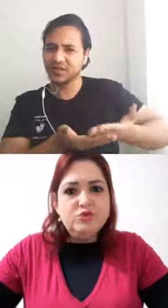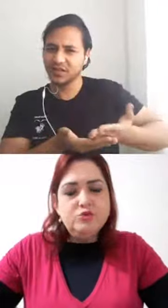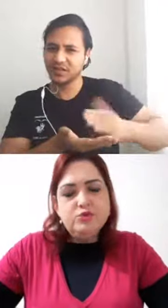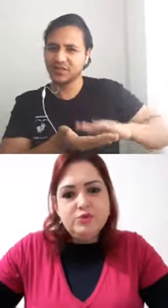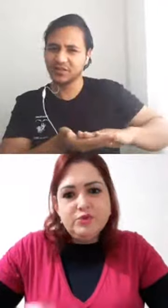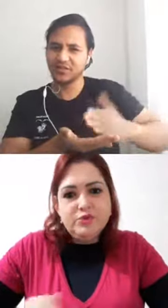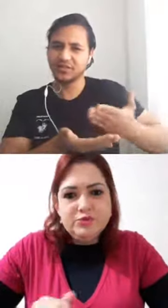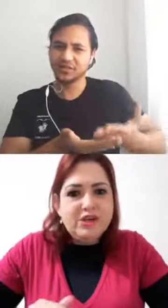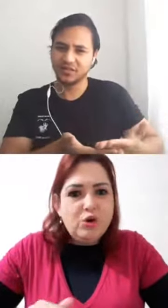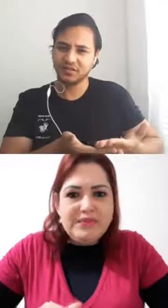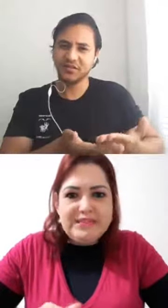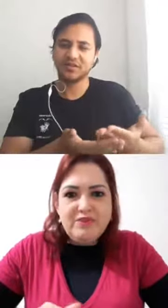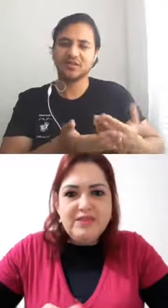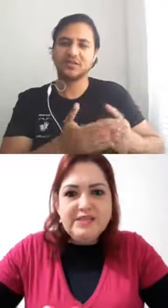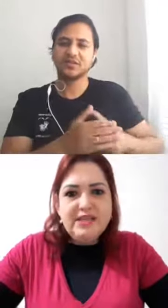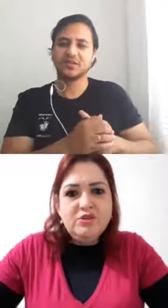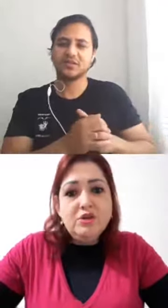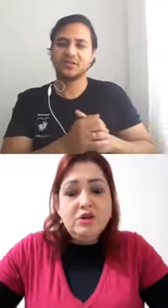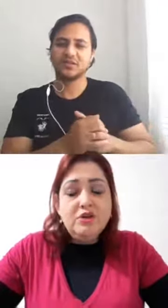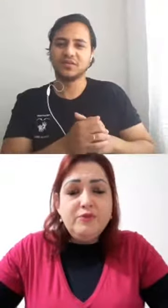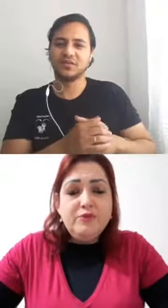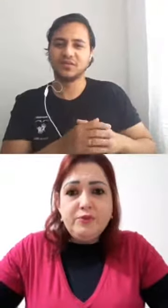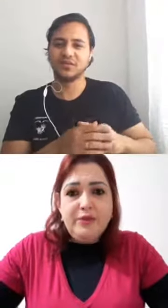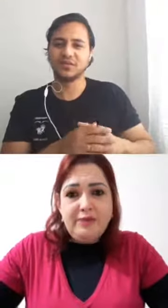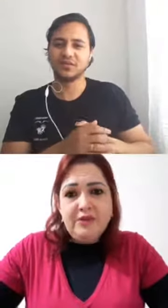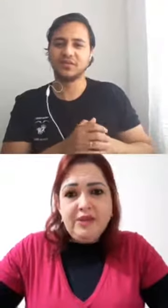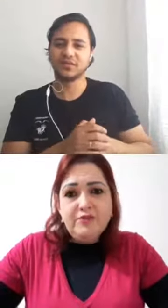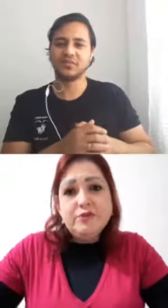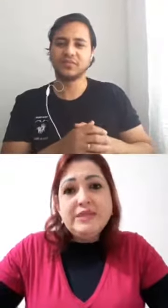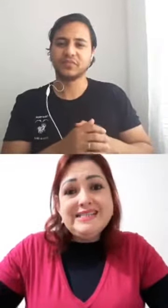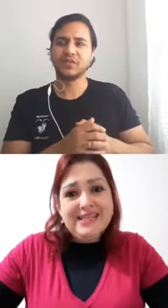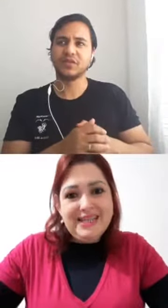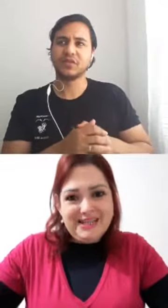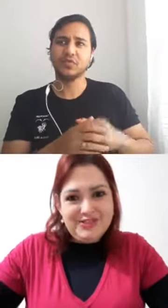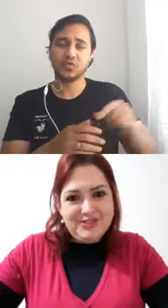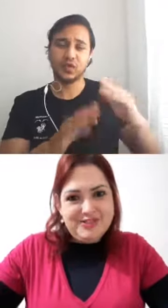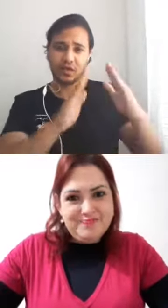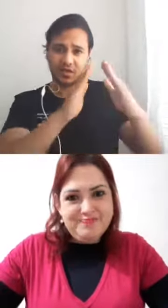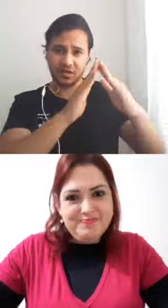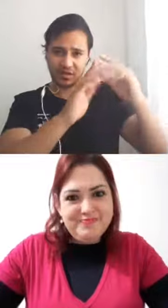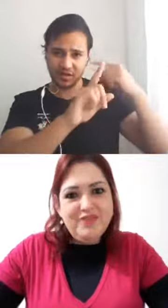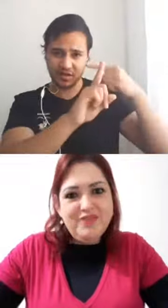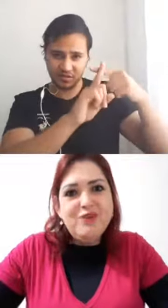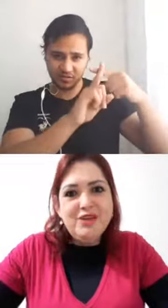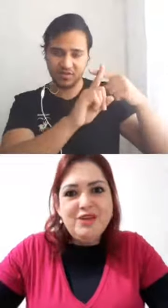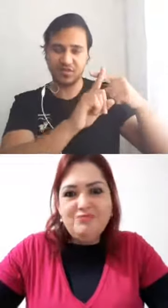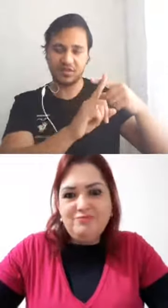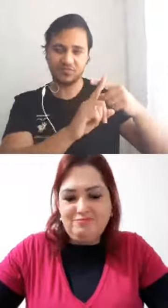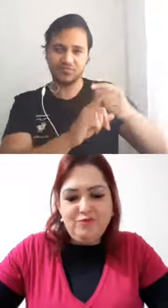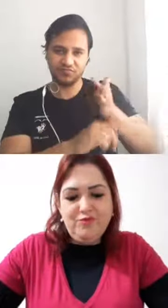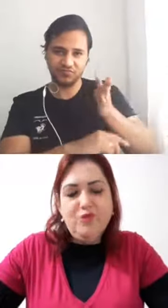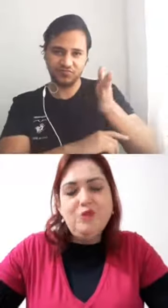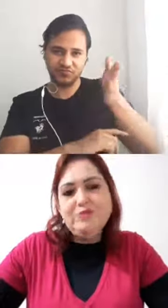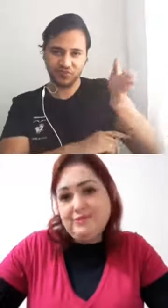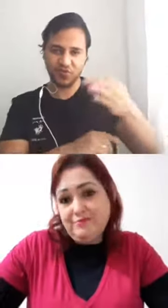interpretando, os que começaram fazendo, a maioria foram nas igrejas e foram